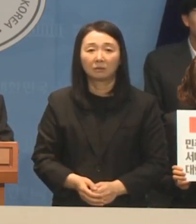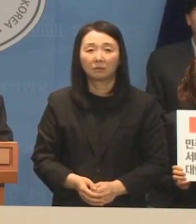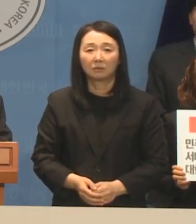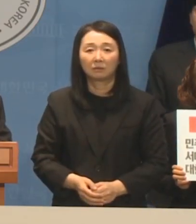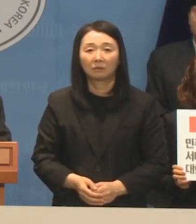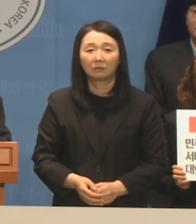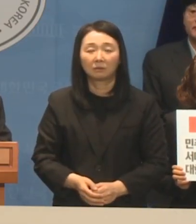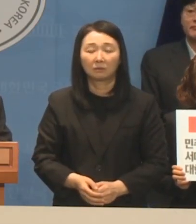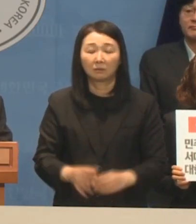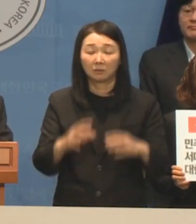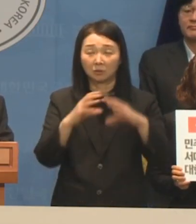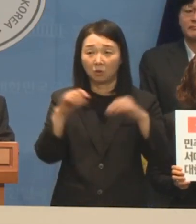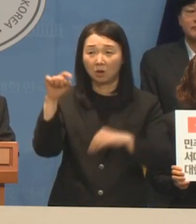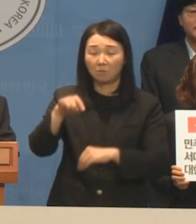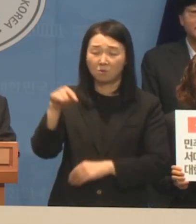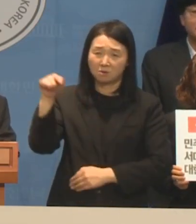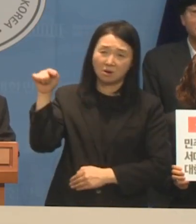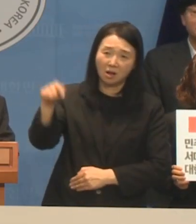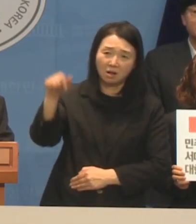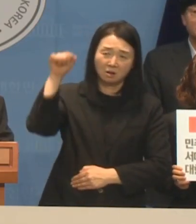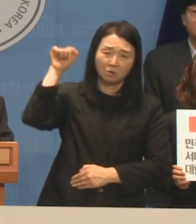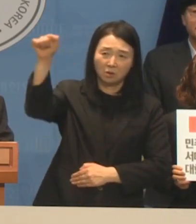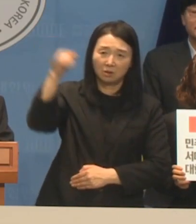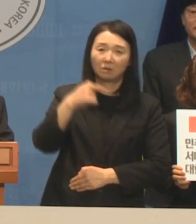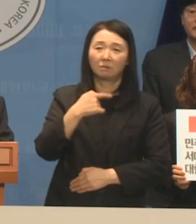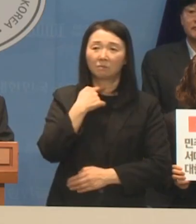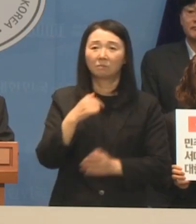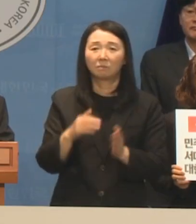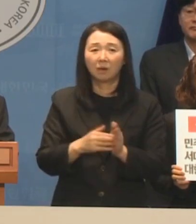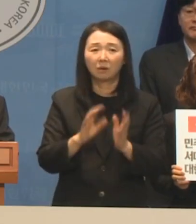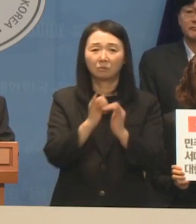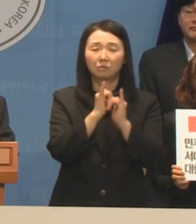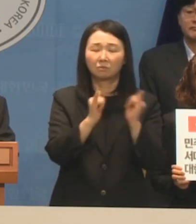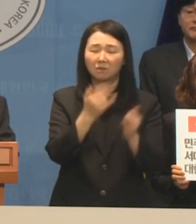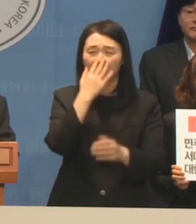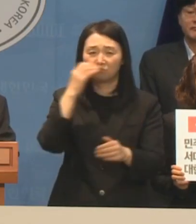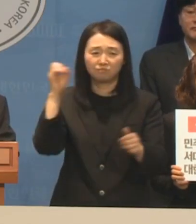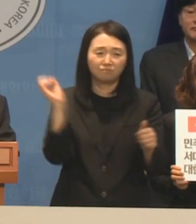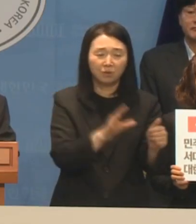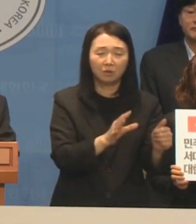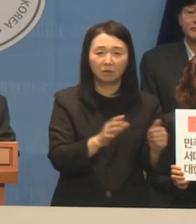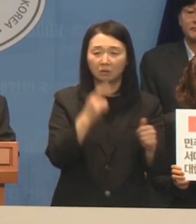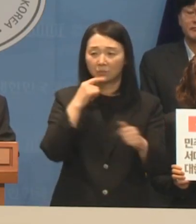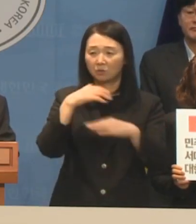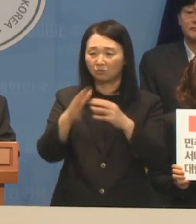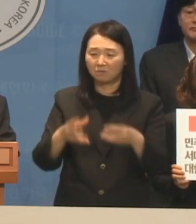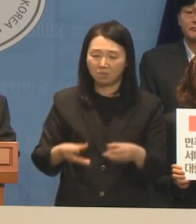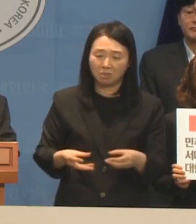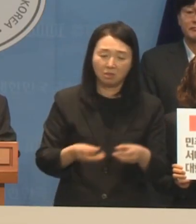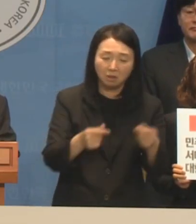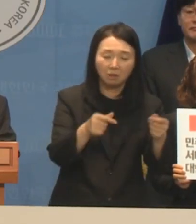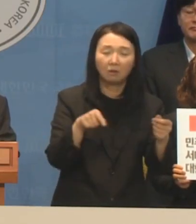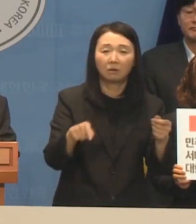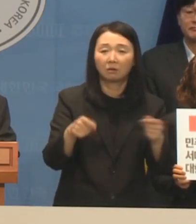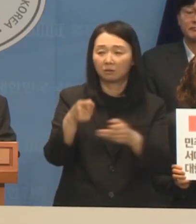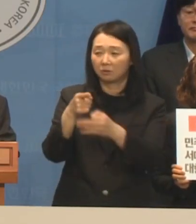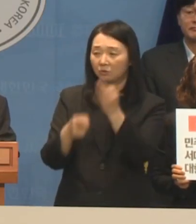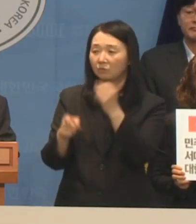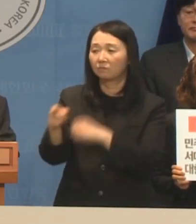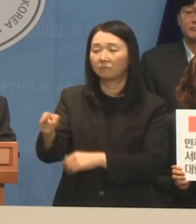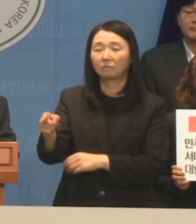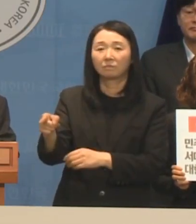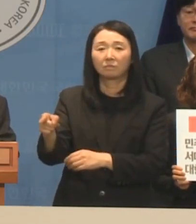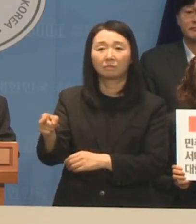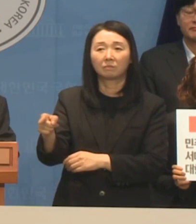무작정 광화문 광장으로가 외쳤습니다. 국민을 기만하고 민주주의를 짓밟은 윤석열